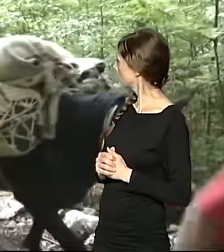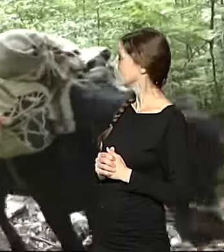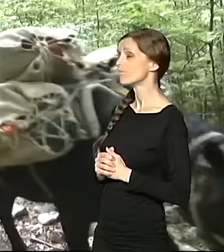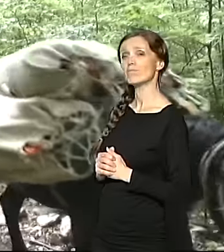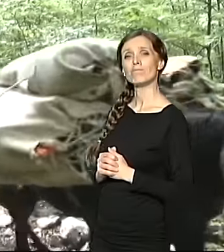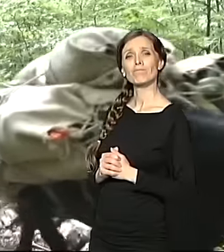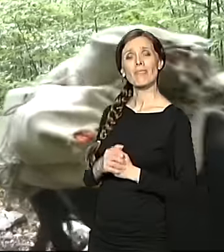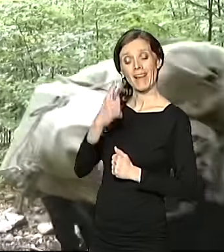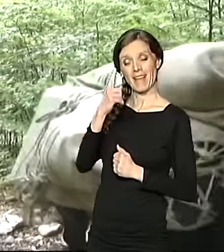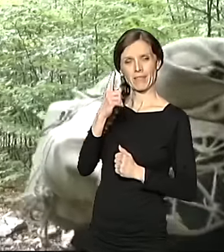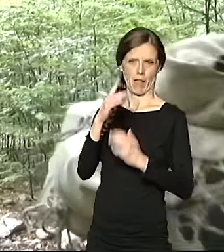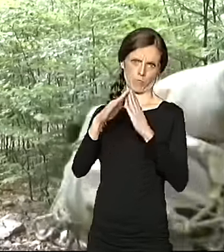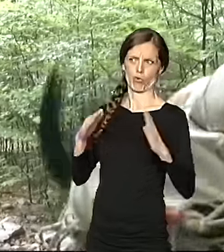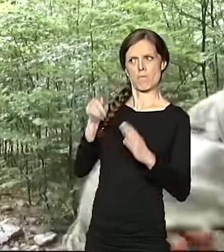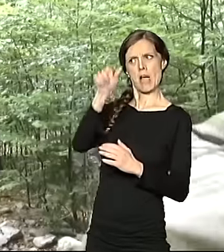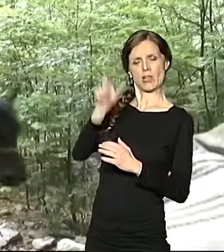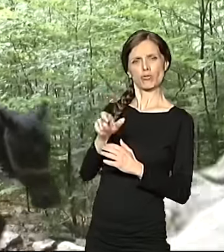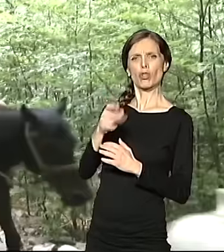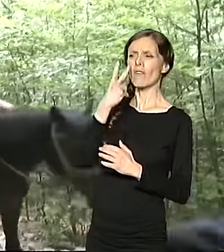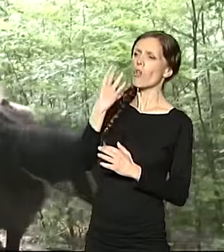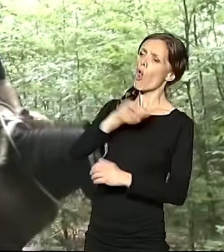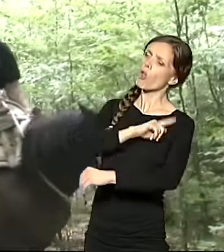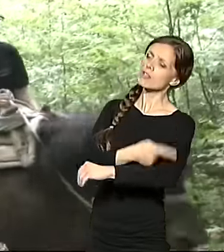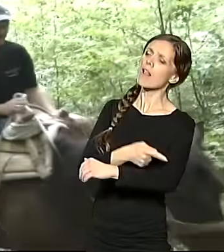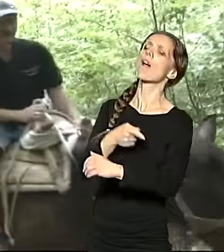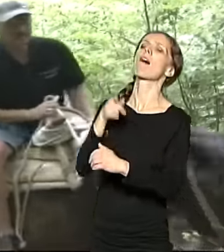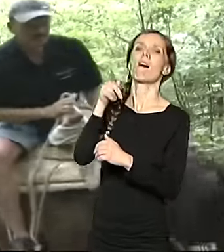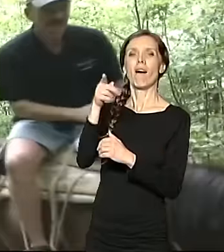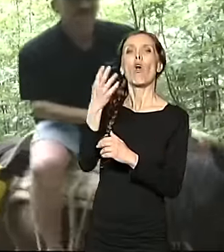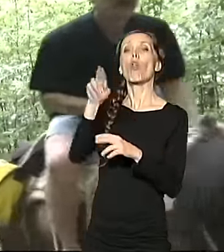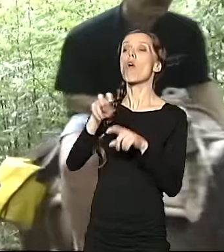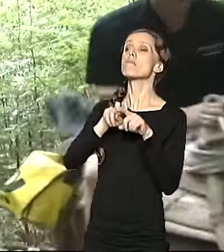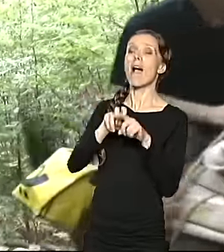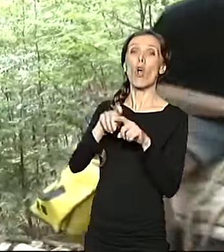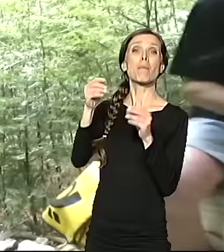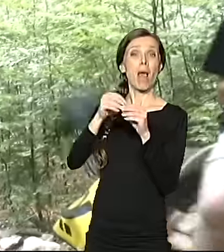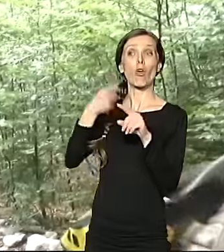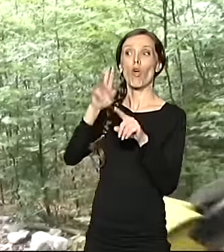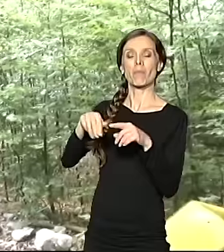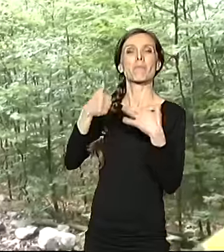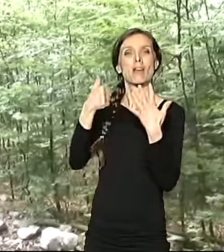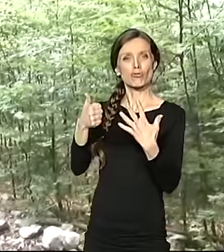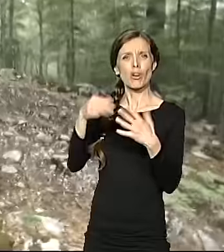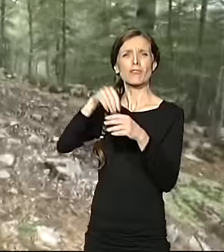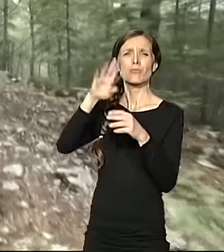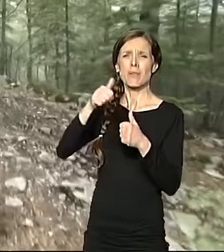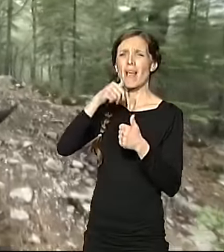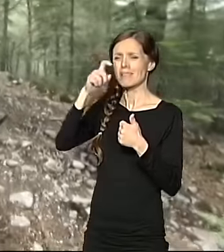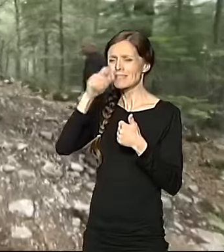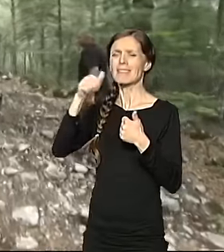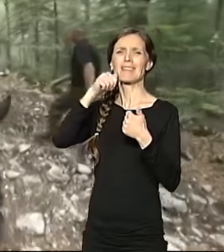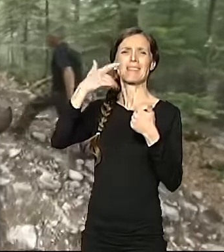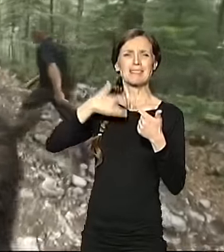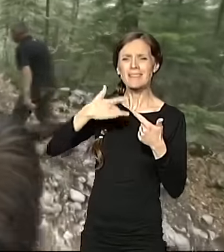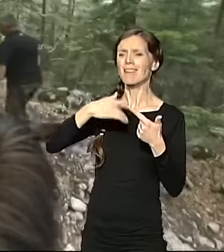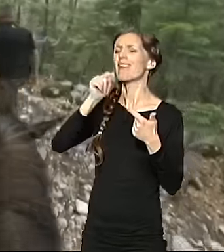Snaga jednog domaćina koji izdiže stoku na Katune meri se i po broju konja. Blagoje Komar ih ima 6. Među njima i Đogata, i Jalata, i